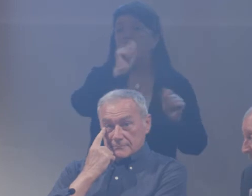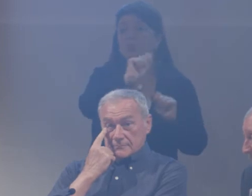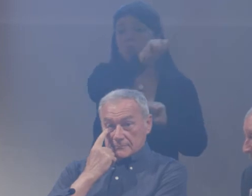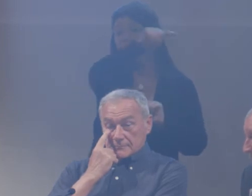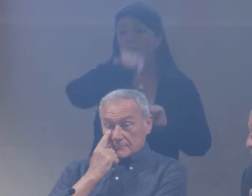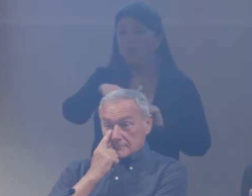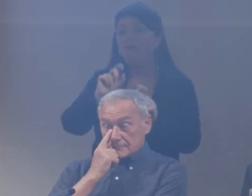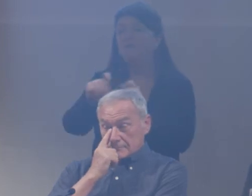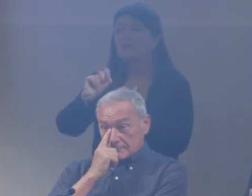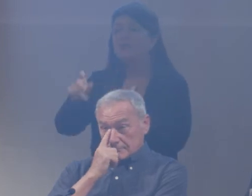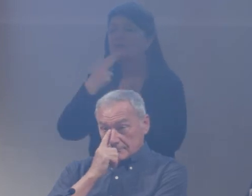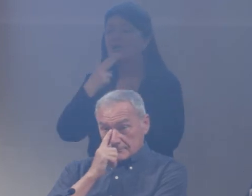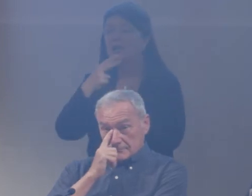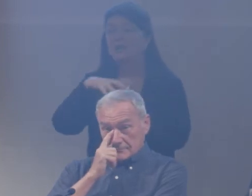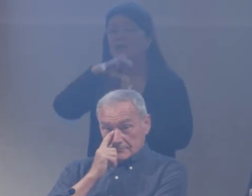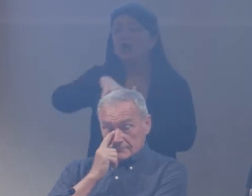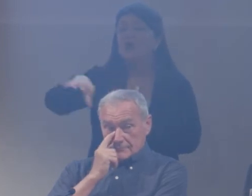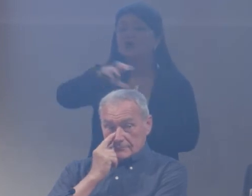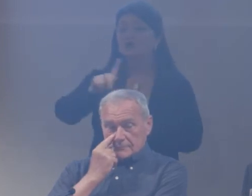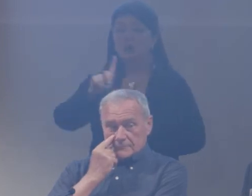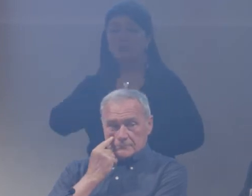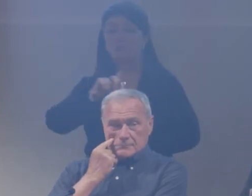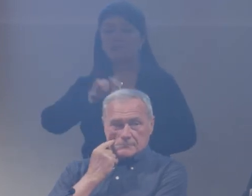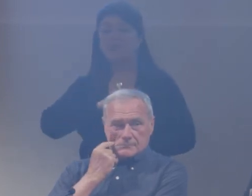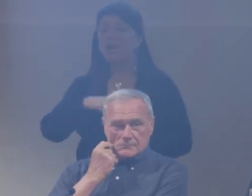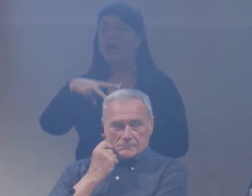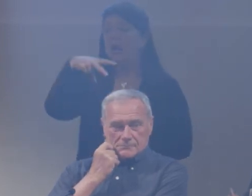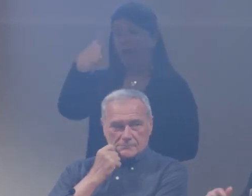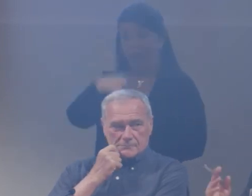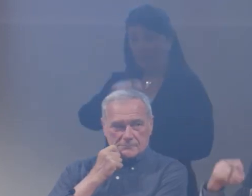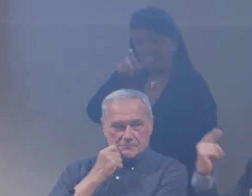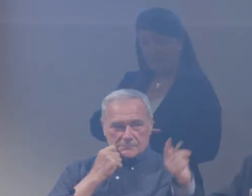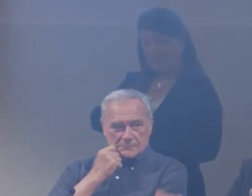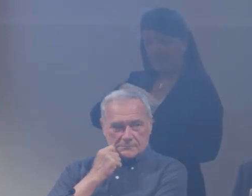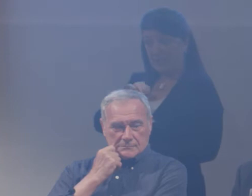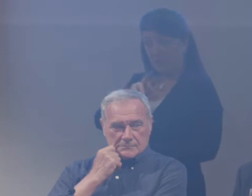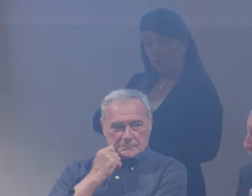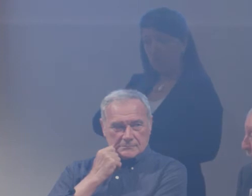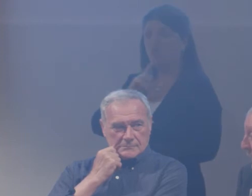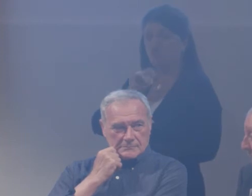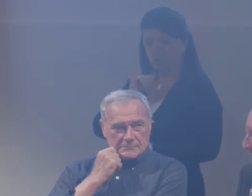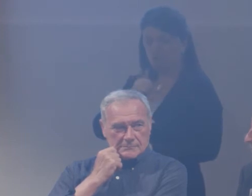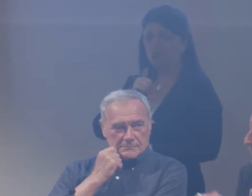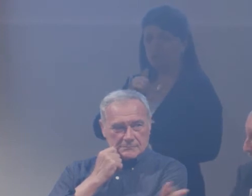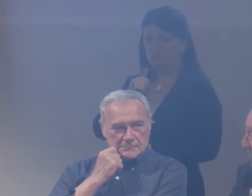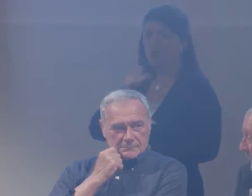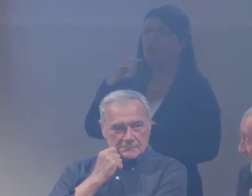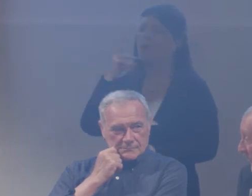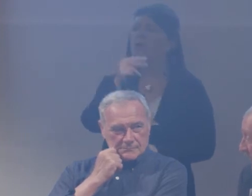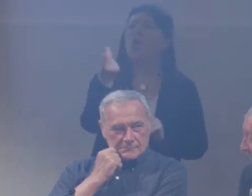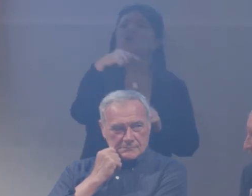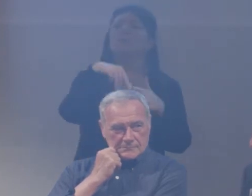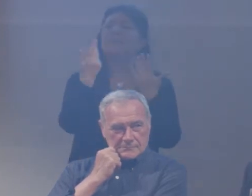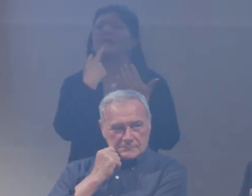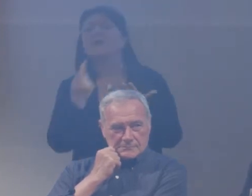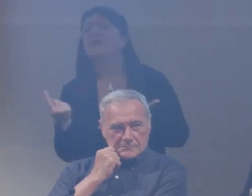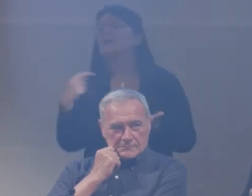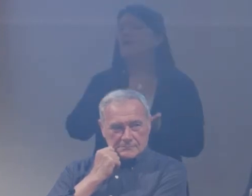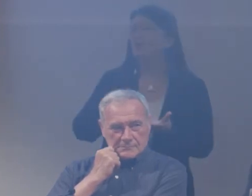le sigarette. Ninuzzo faceva finta di capire, se ne andava l'indomani puntuale, tornava a vendere le